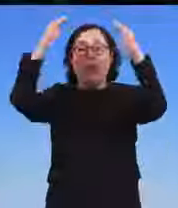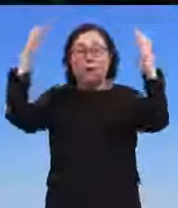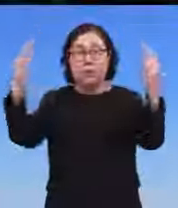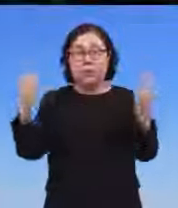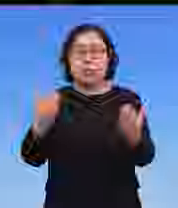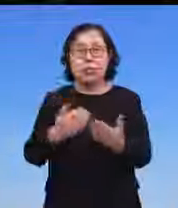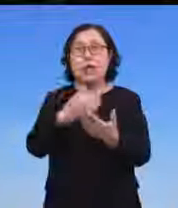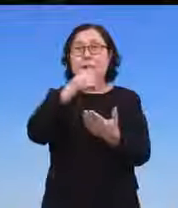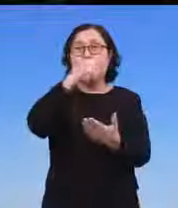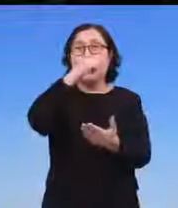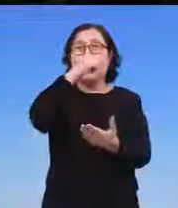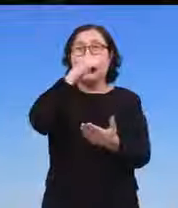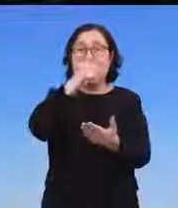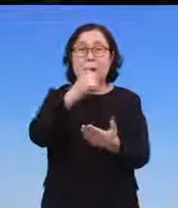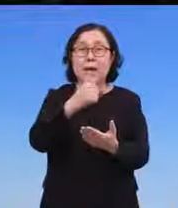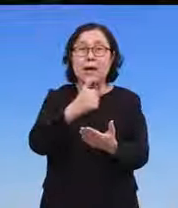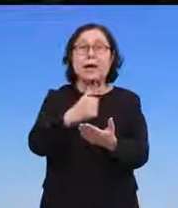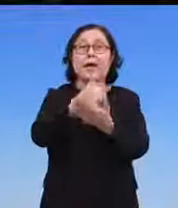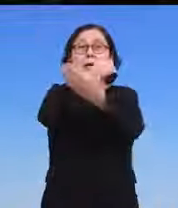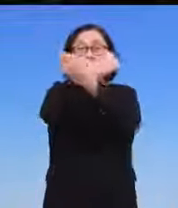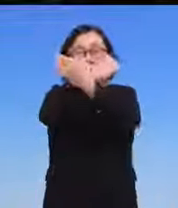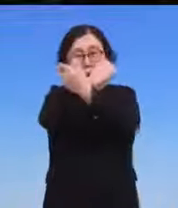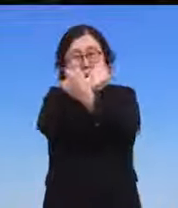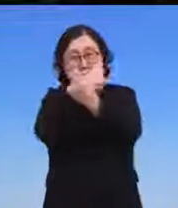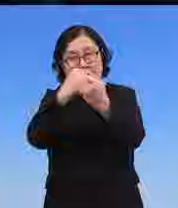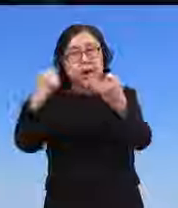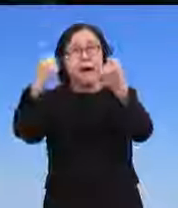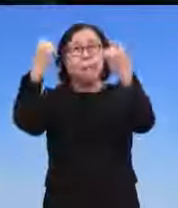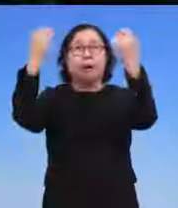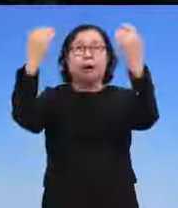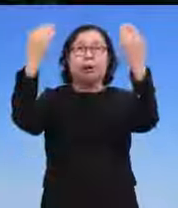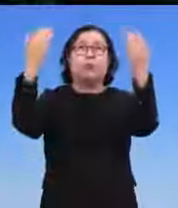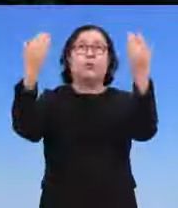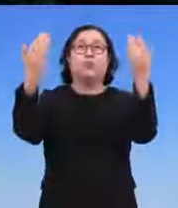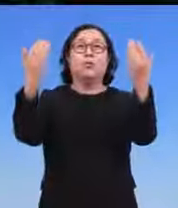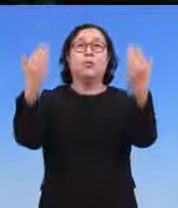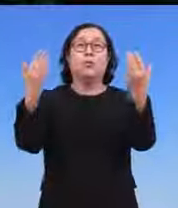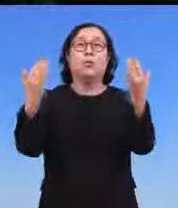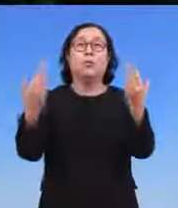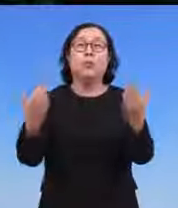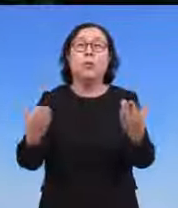내 모든 죄 사함받고